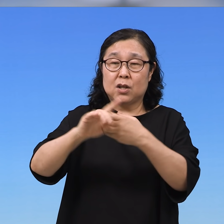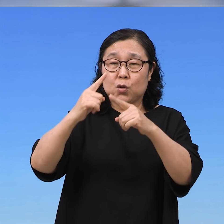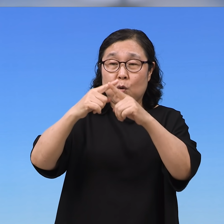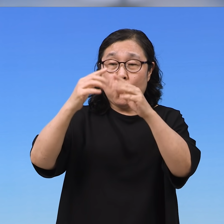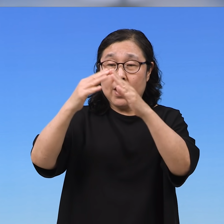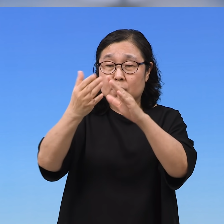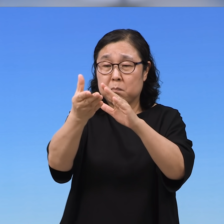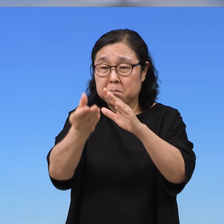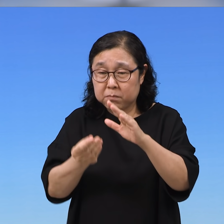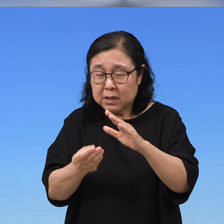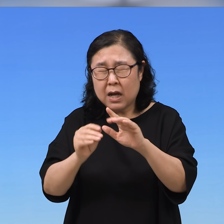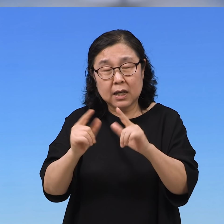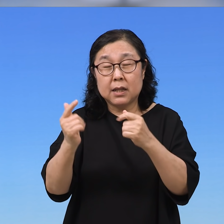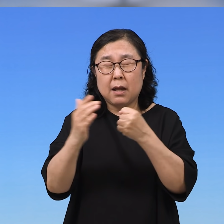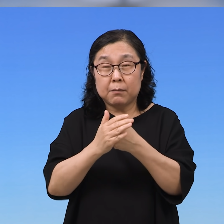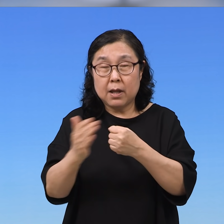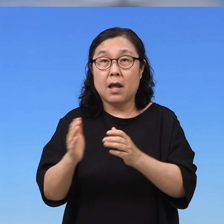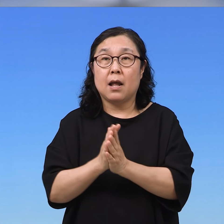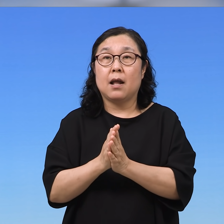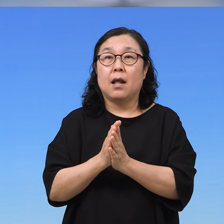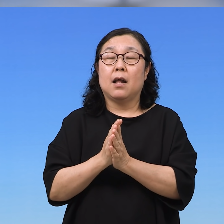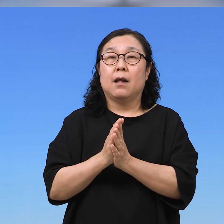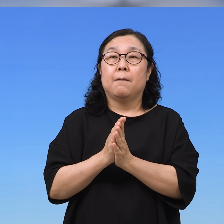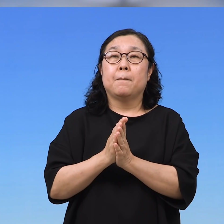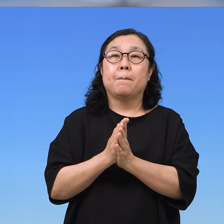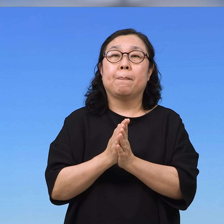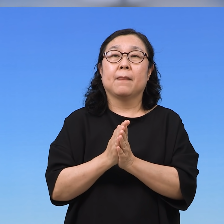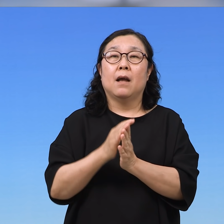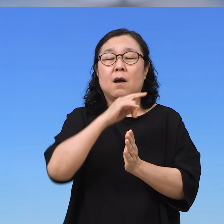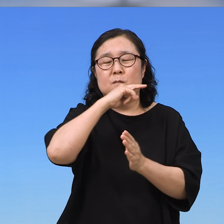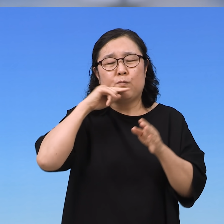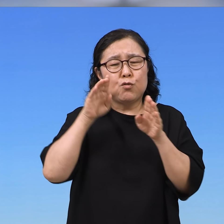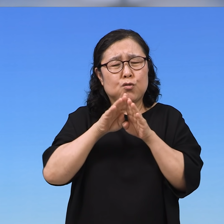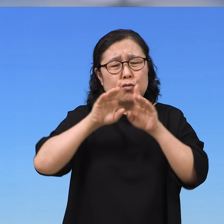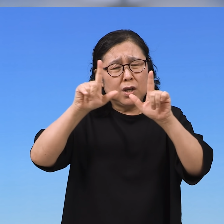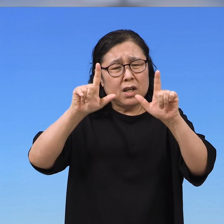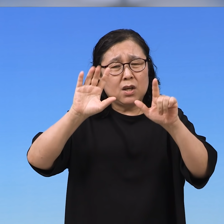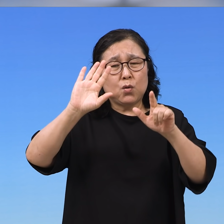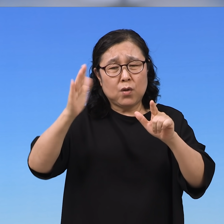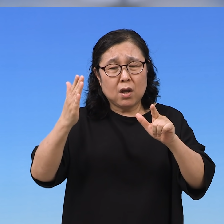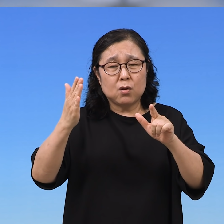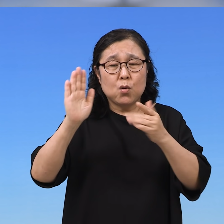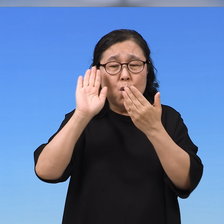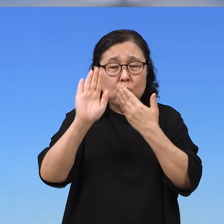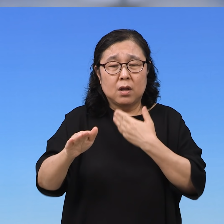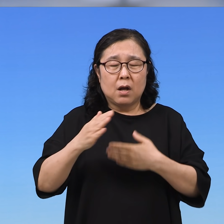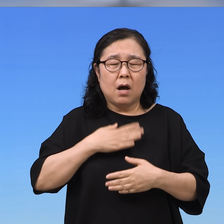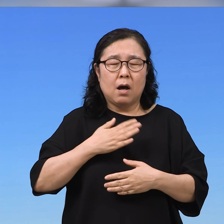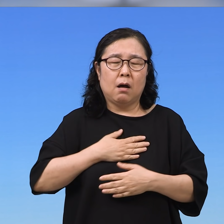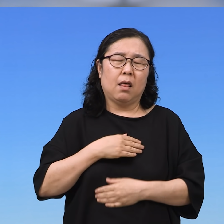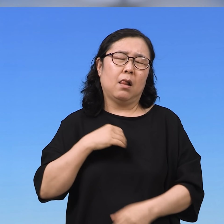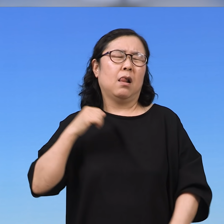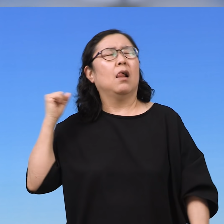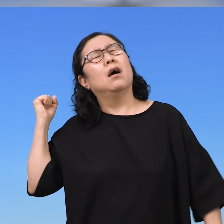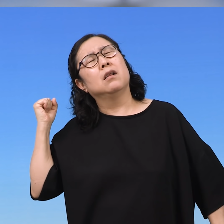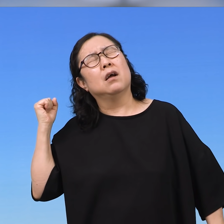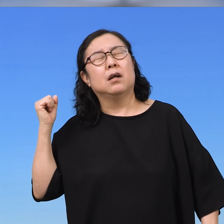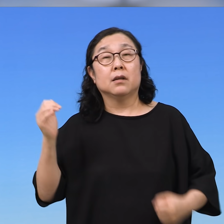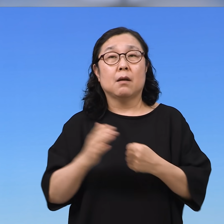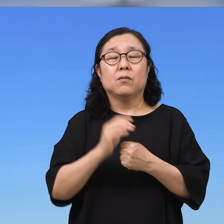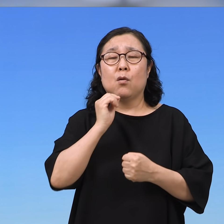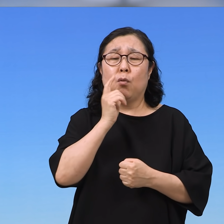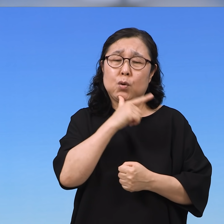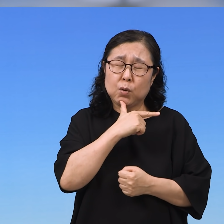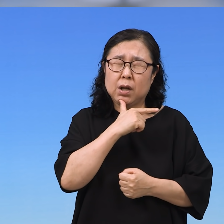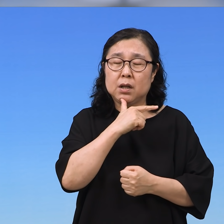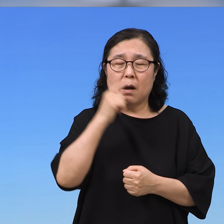우리가 모시질 않으니까요. 이제 토요일날, 주일날이 되고 나면은 저는 이제 뭐 그냥 진이 다 빠지거든요. 그래서 우선 집중이